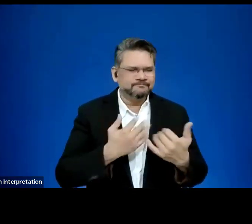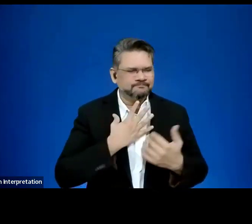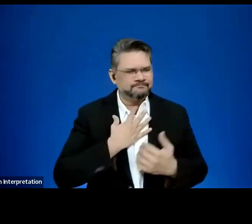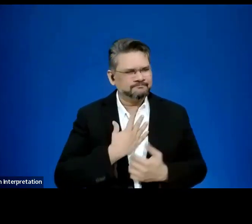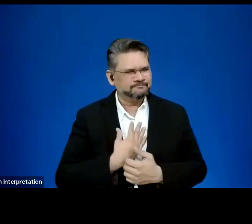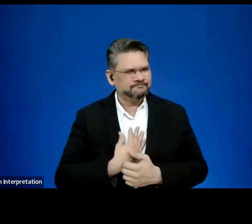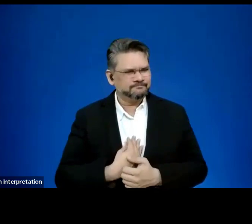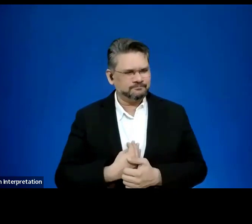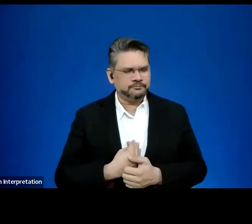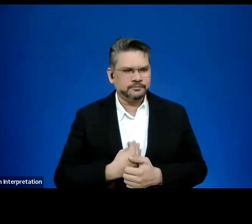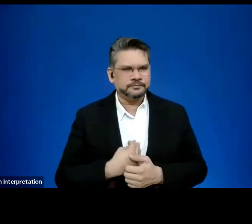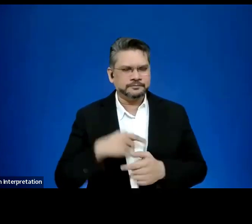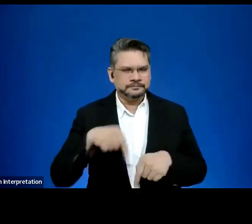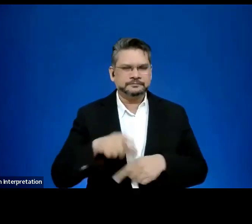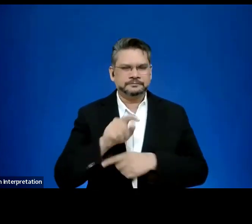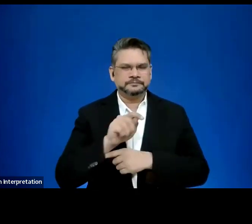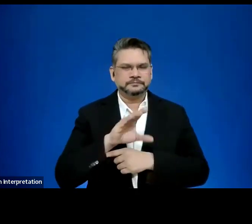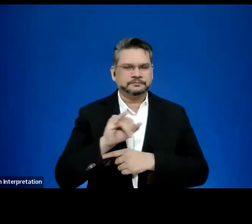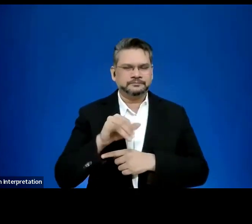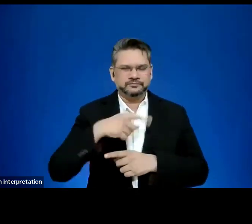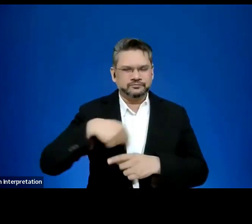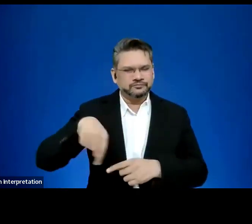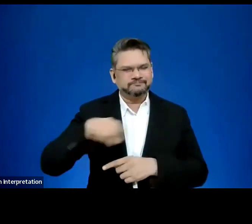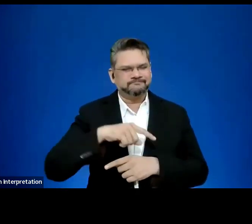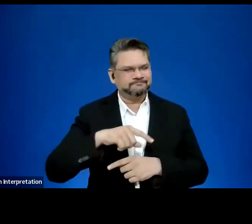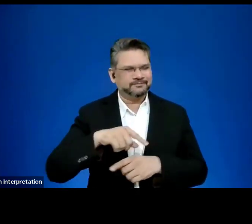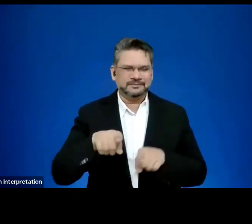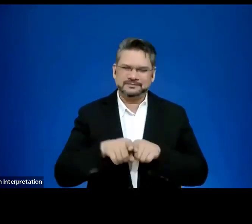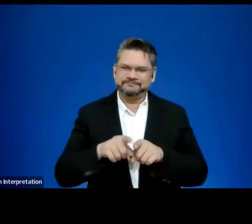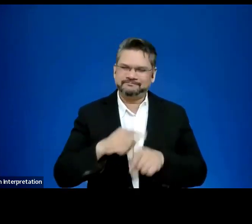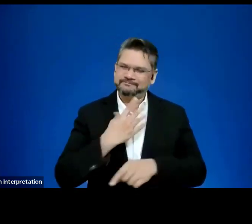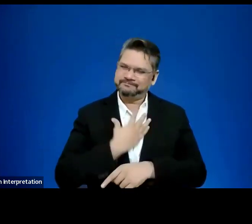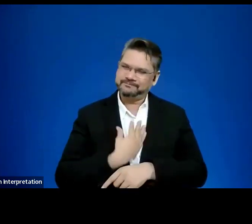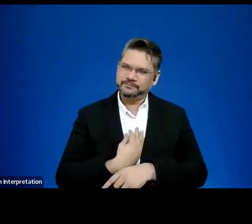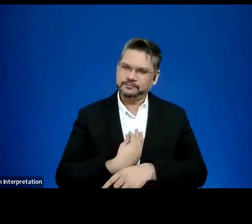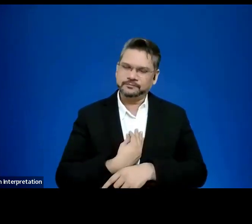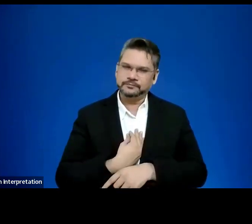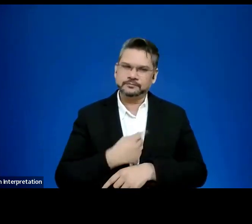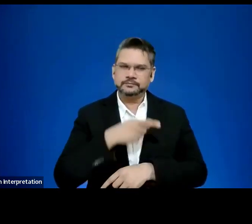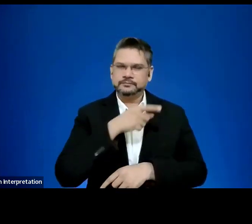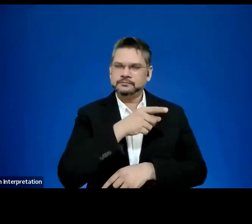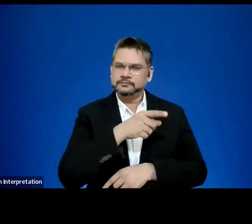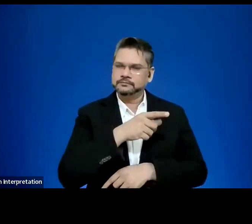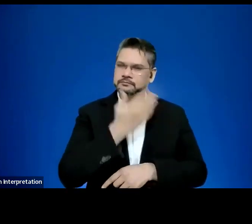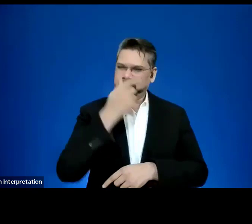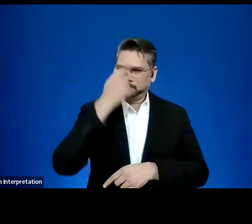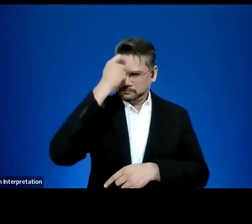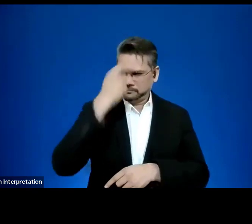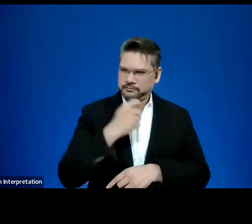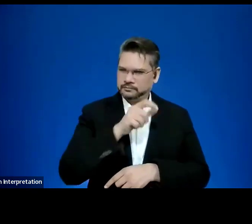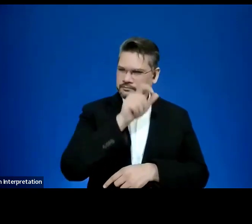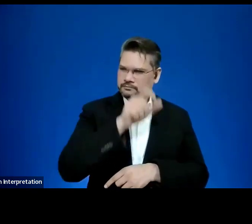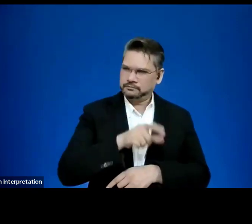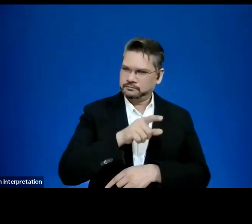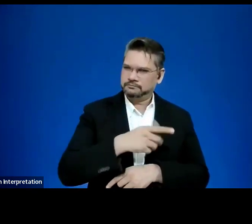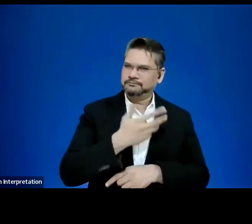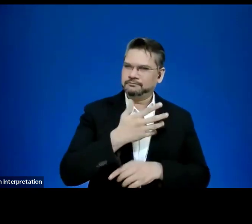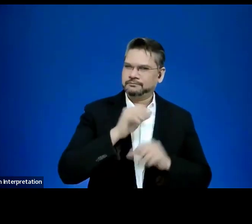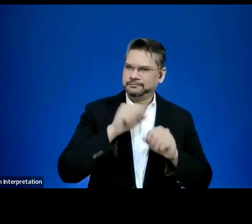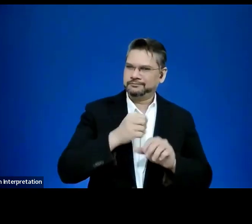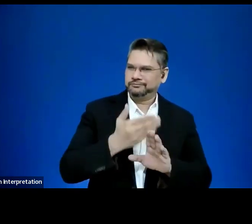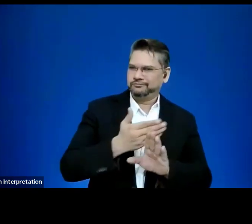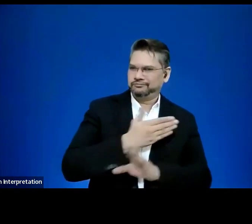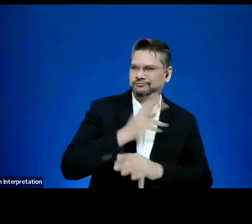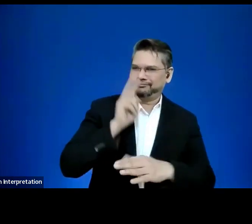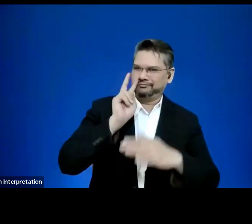而且呢他是一个非常他是一个非常强韧非常有韧性的一个女